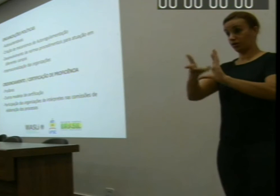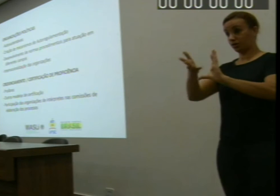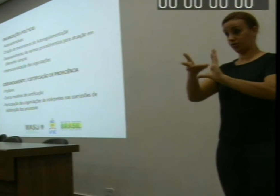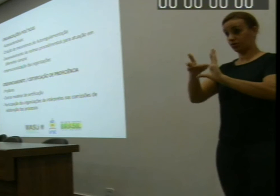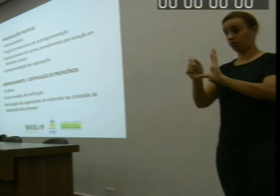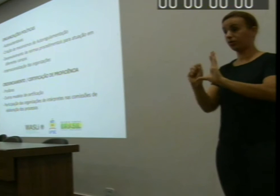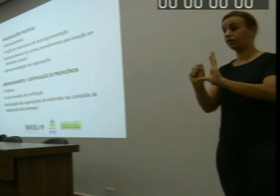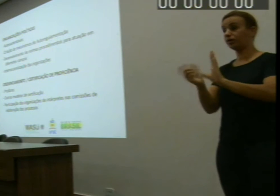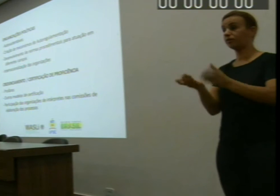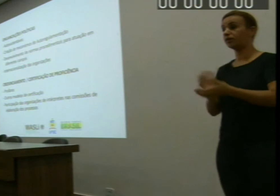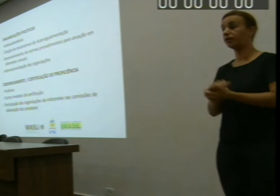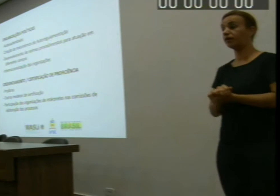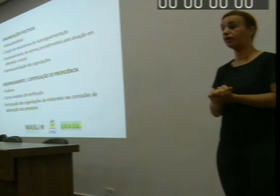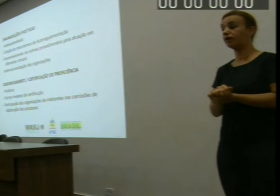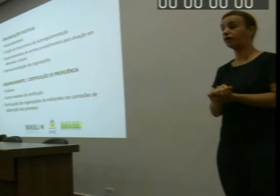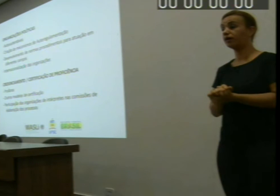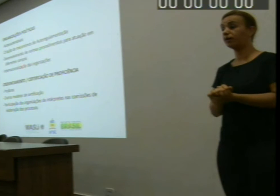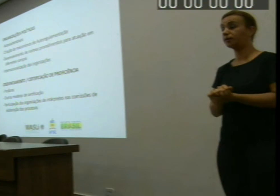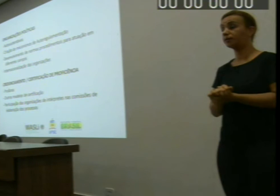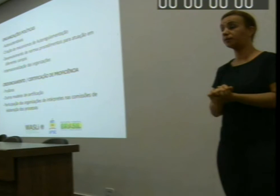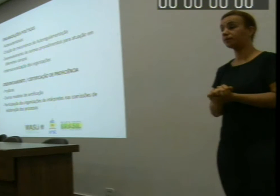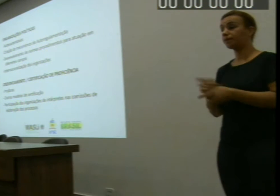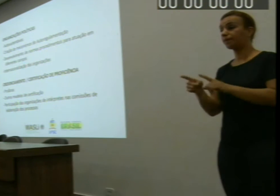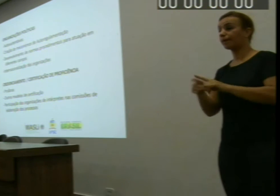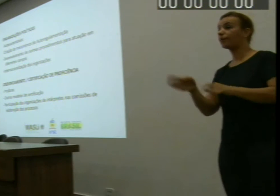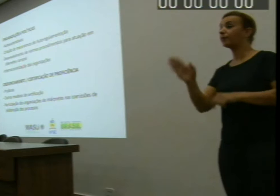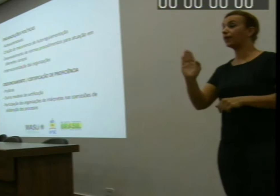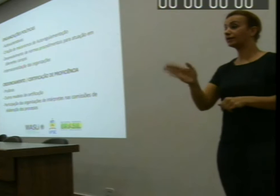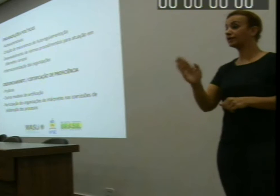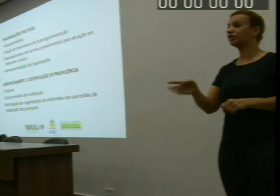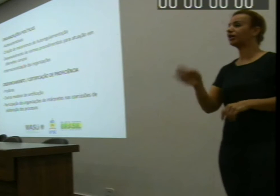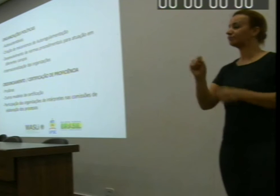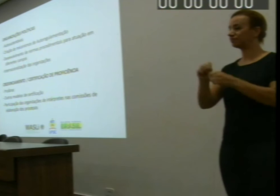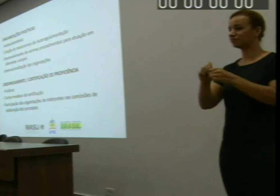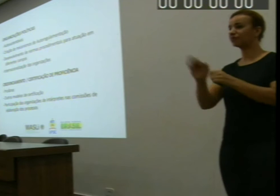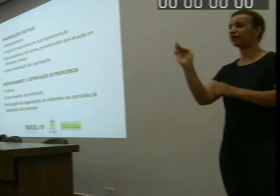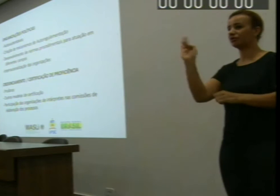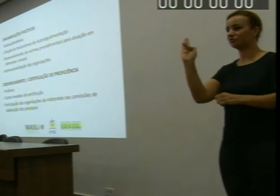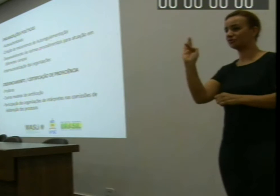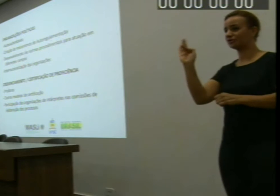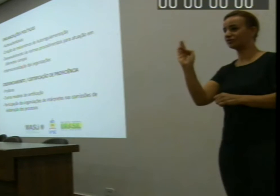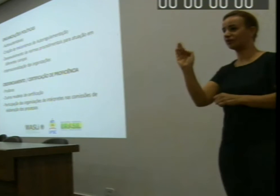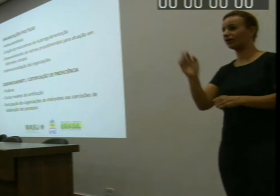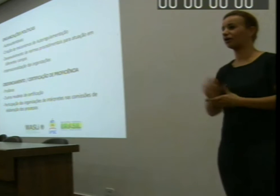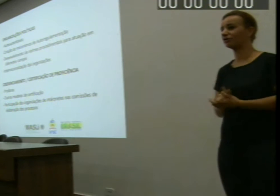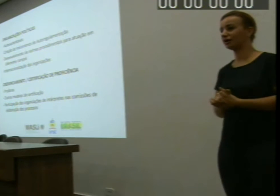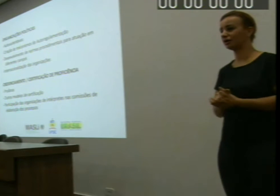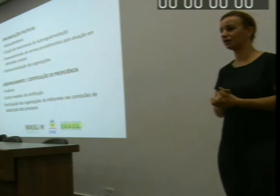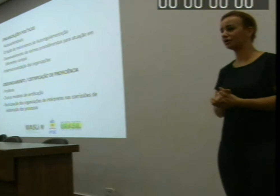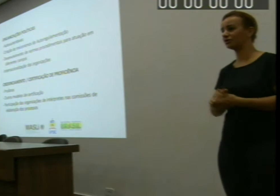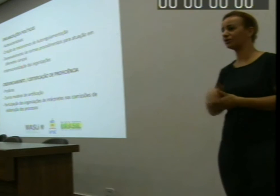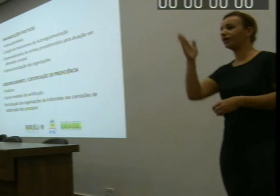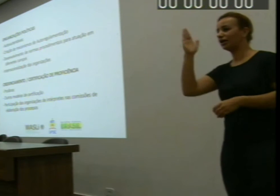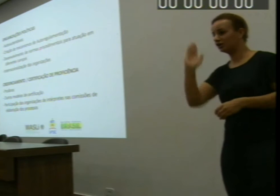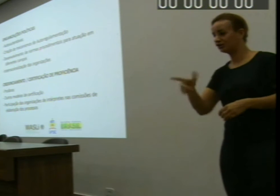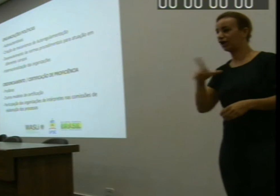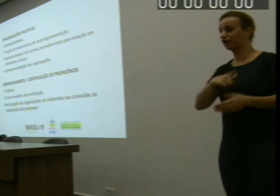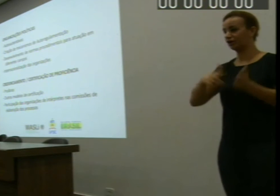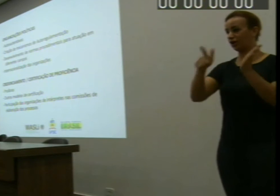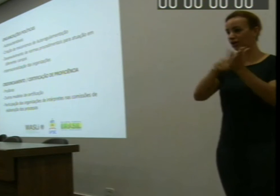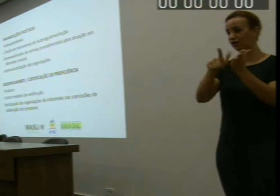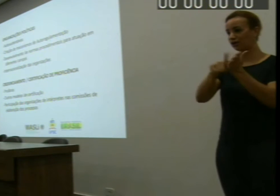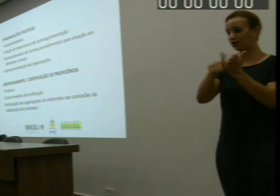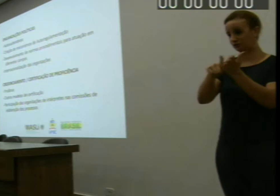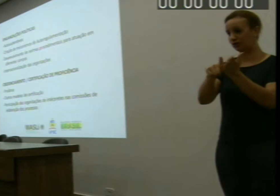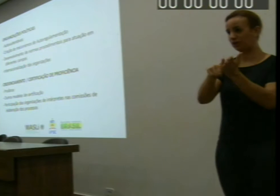o prolibras né mas ele já tá no penúltimo ano ele quer concluir o curso superior dele e já ter o certificado e ter o libras